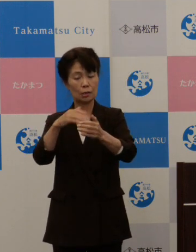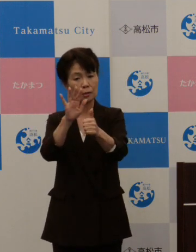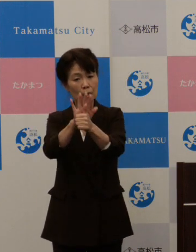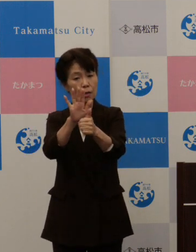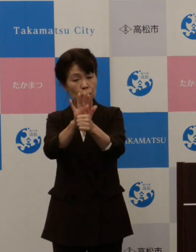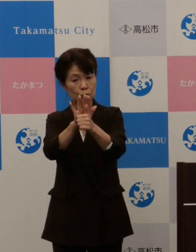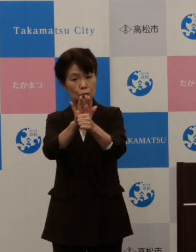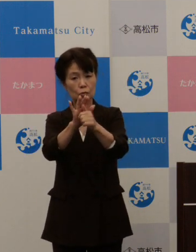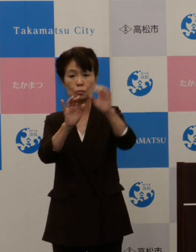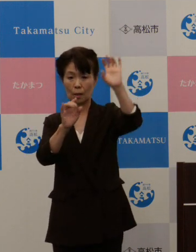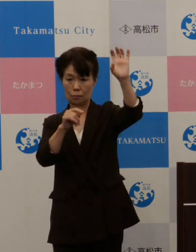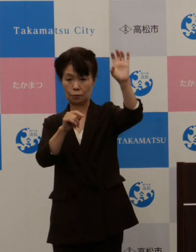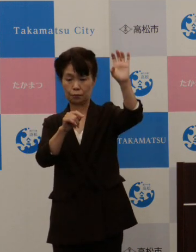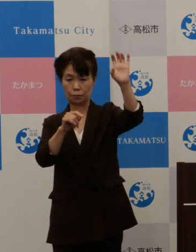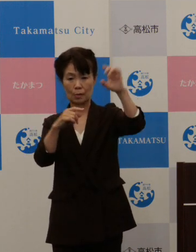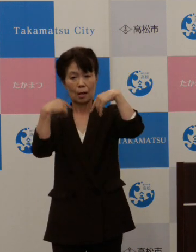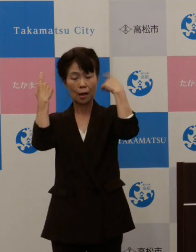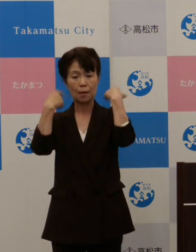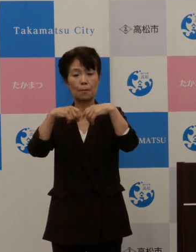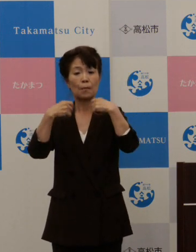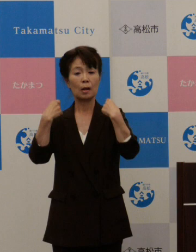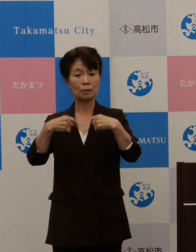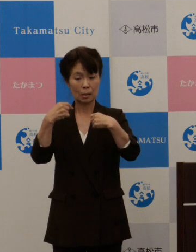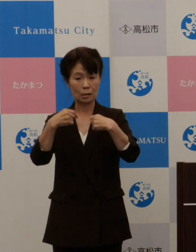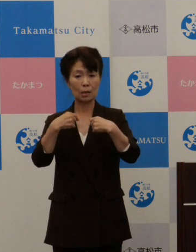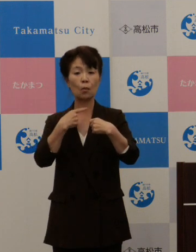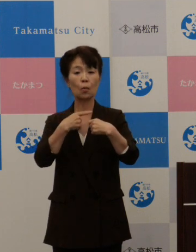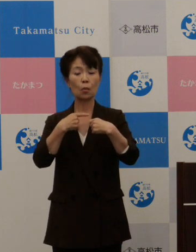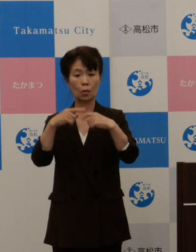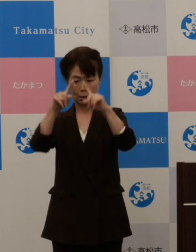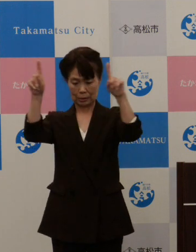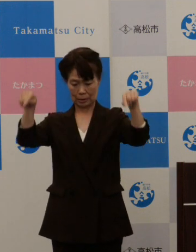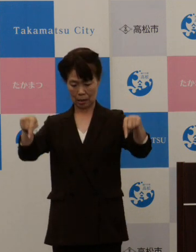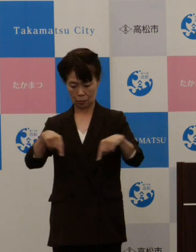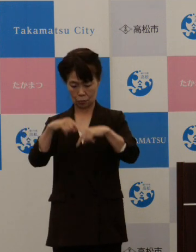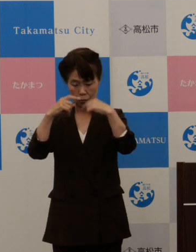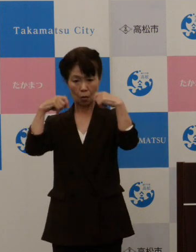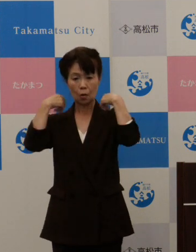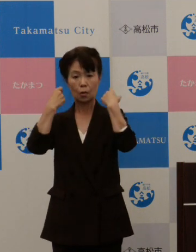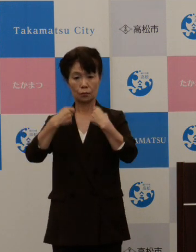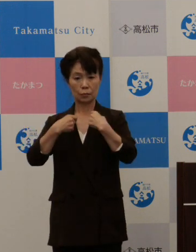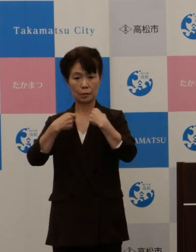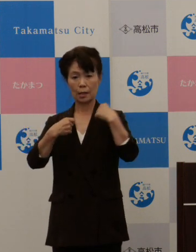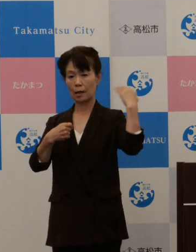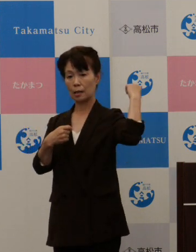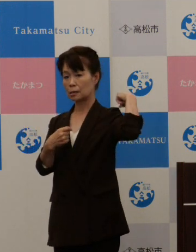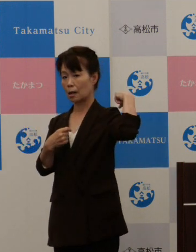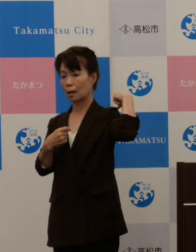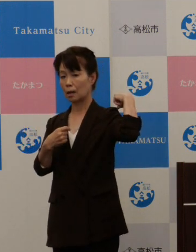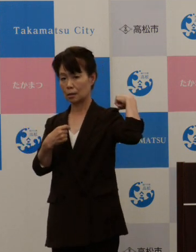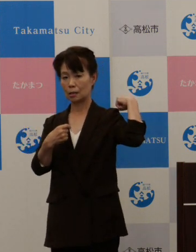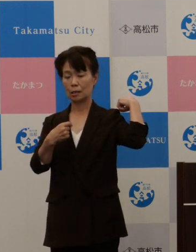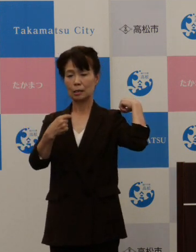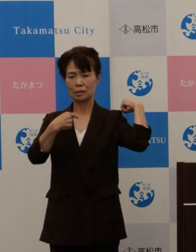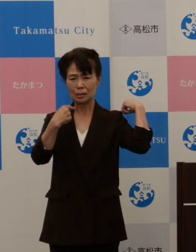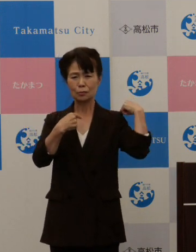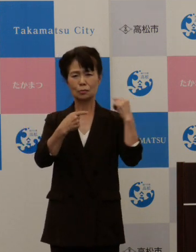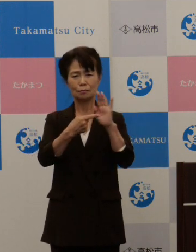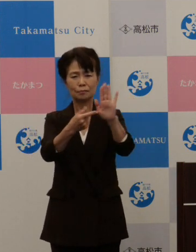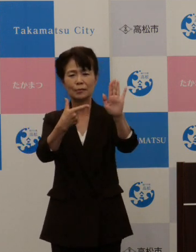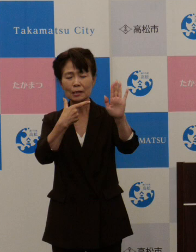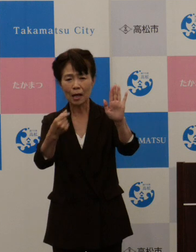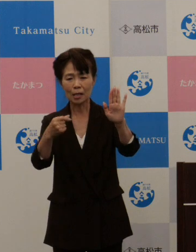ございます。バンダナを首元で結んでいただいて、背中に表示したいメッセージを垂らすこと